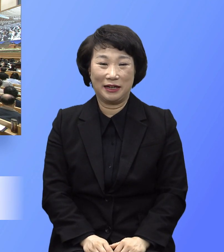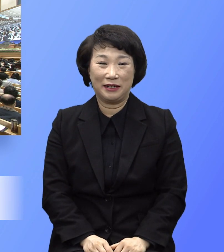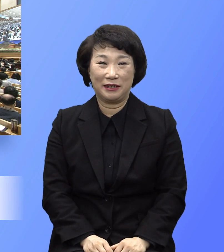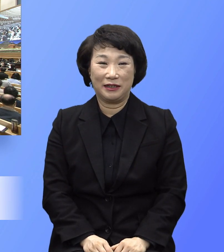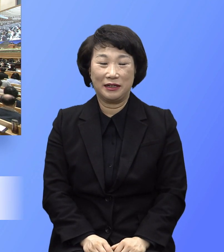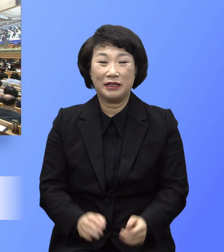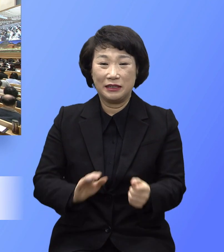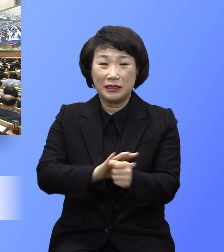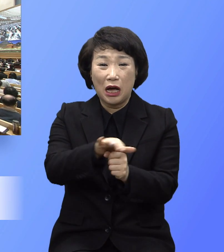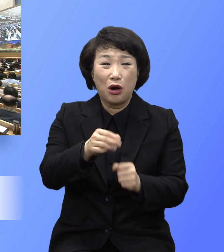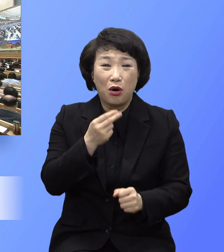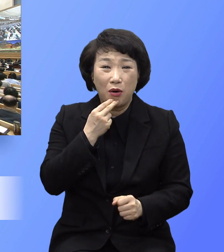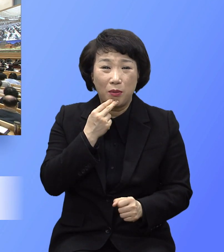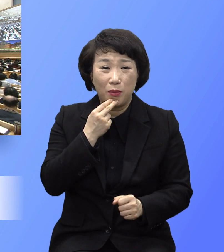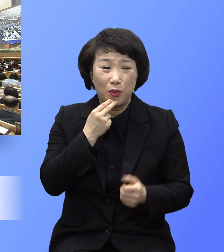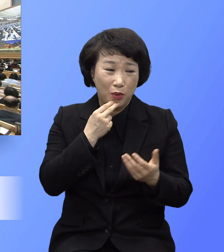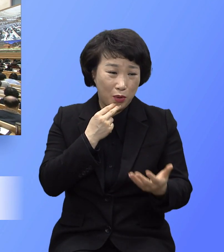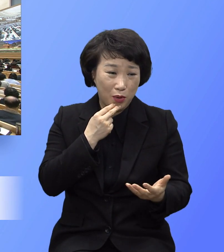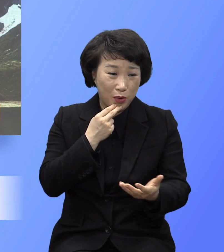축원합니다. 사랑하지 못하면